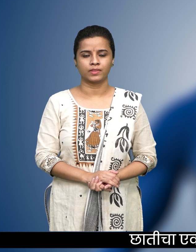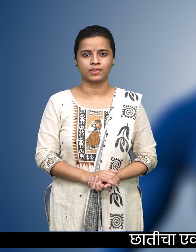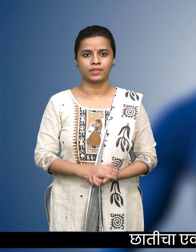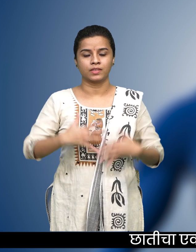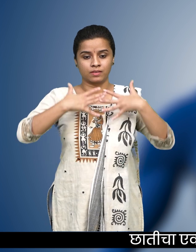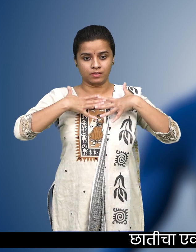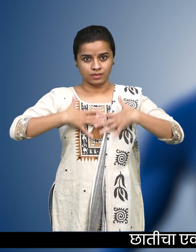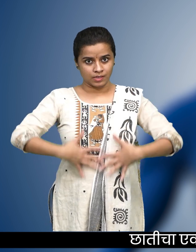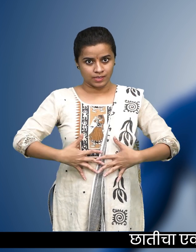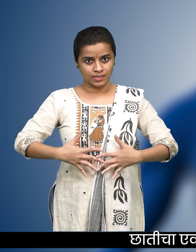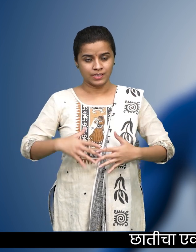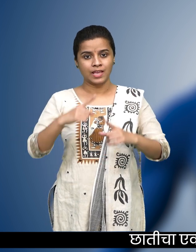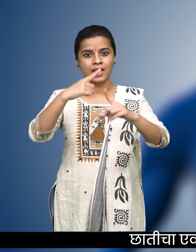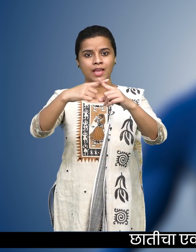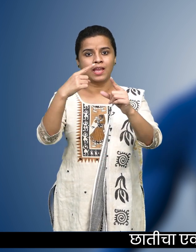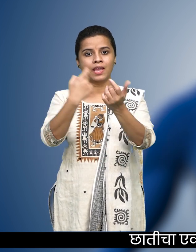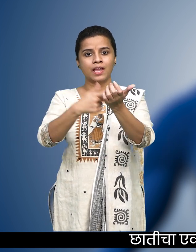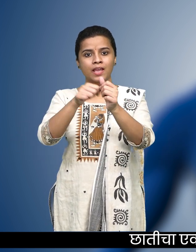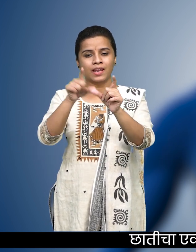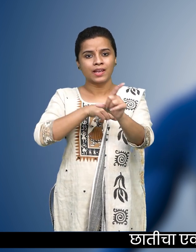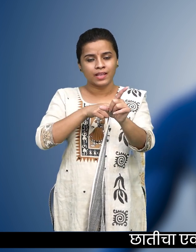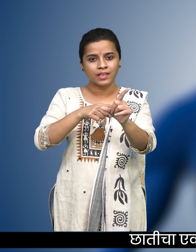छातीचा एक्स-रे क्षयरोग शोधण्यास मदत करू शकतो.